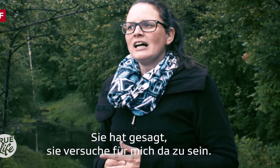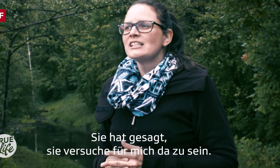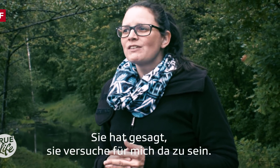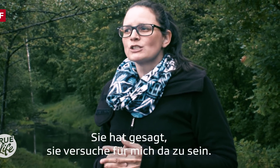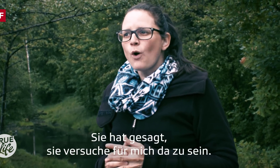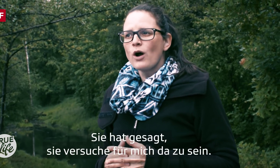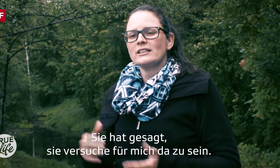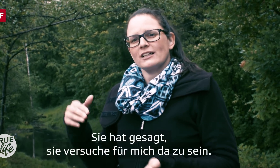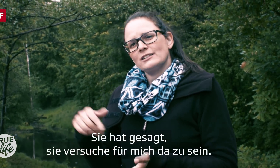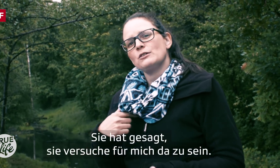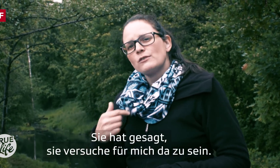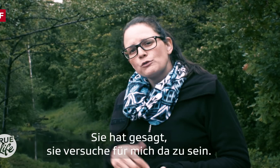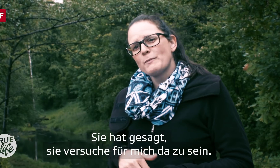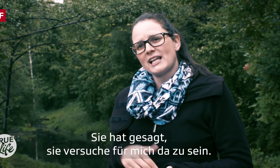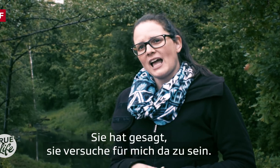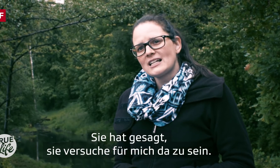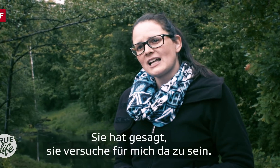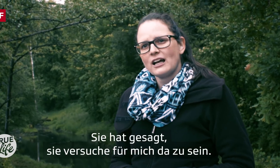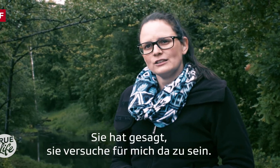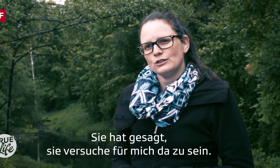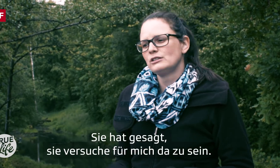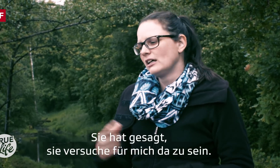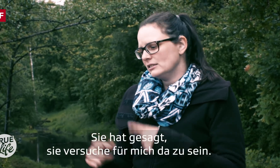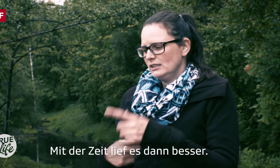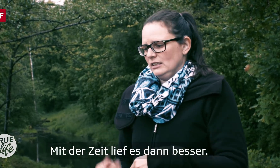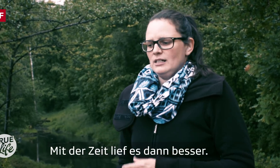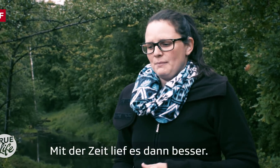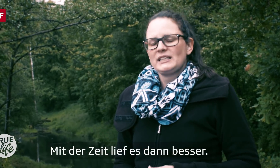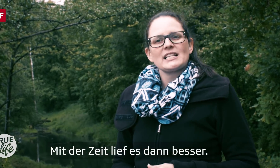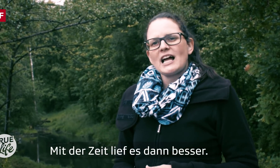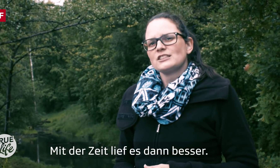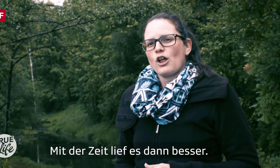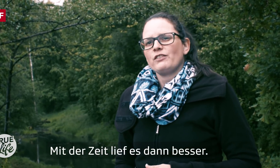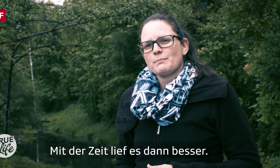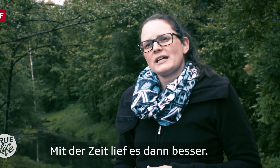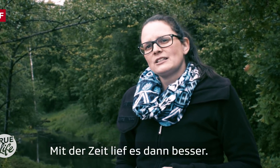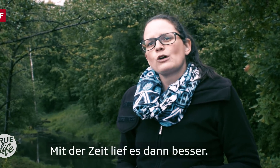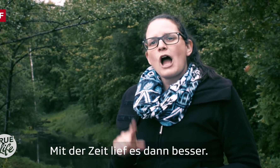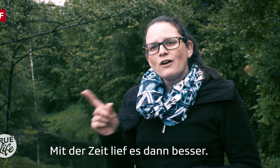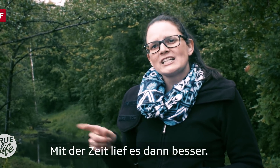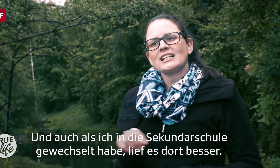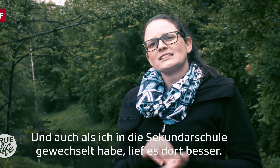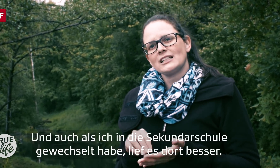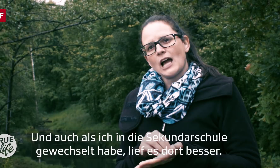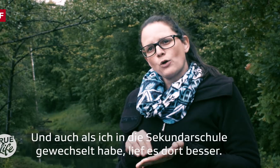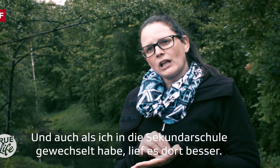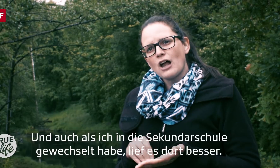sie versucht, für mich da sein. Und dann mit der Zeit läuft es besser. Und auch in der